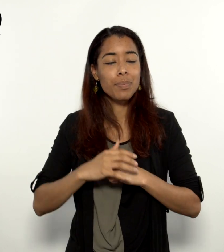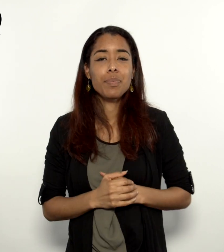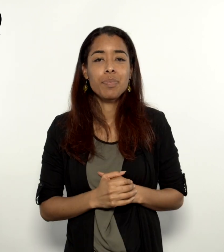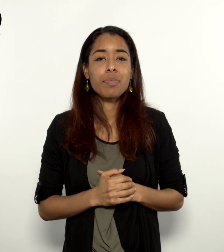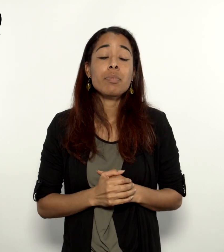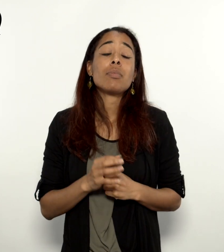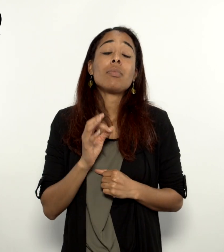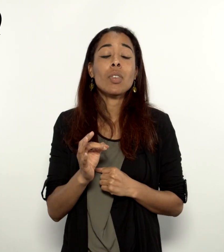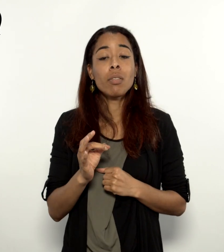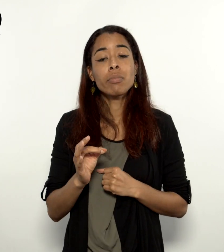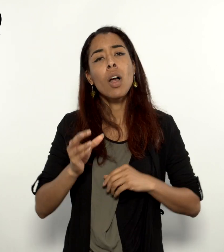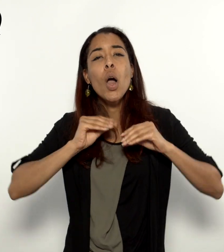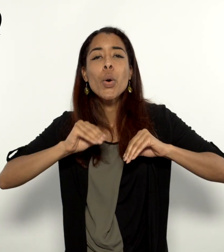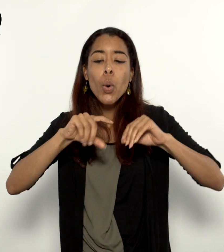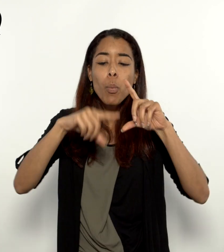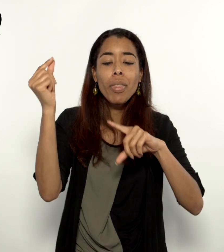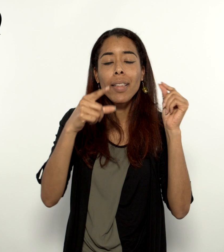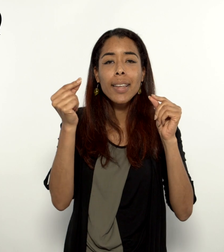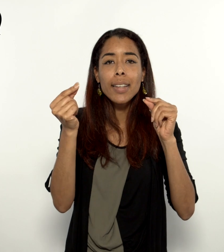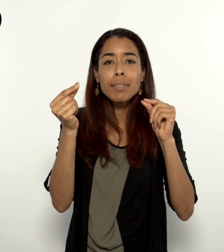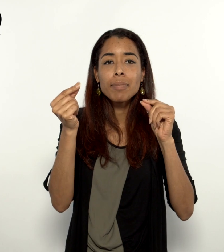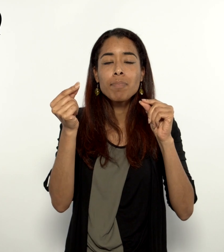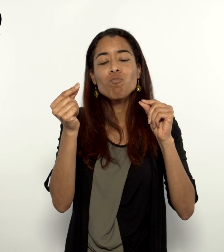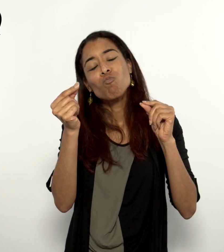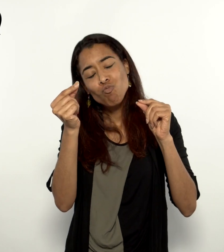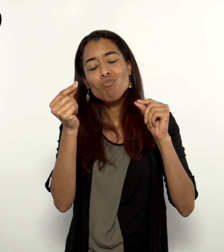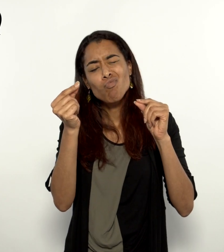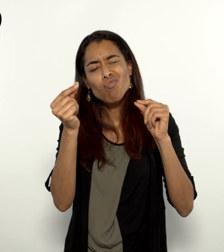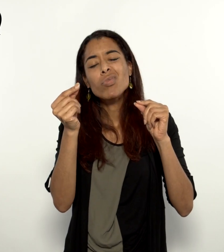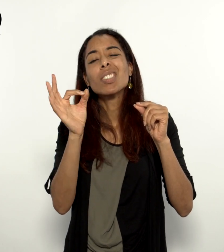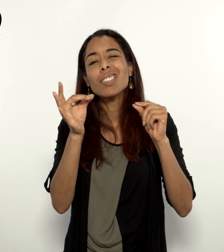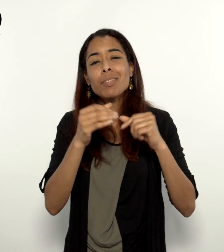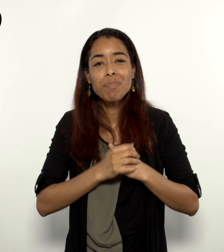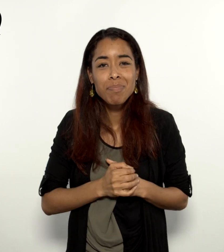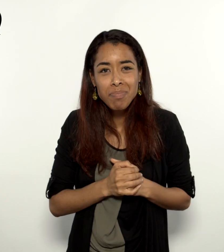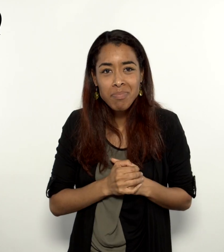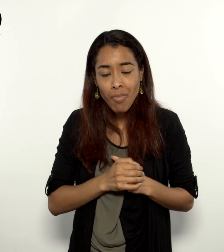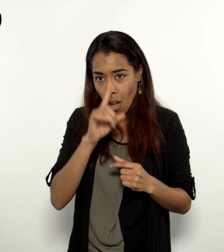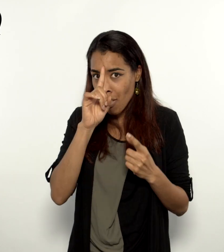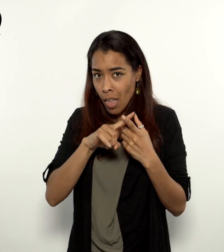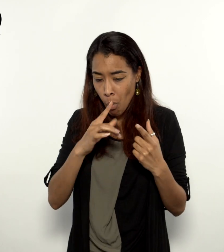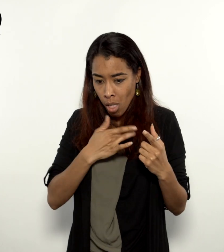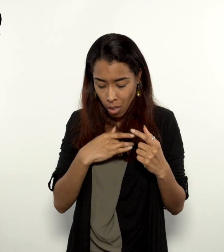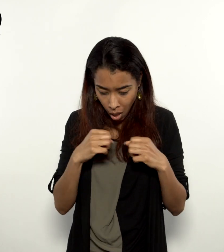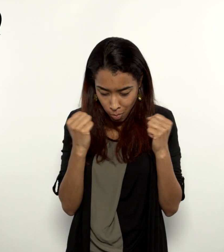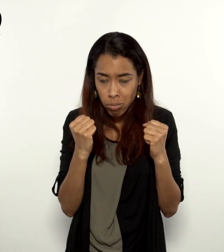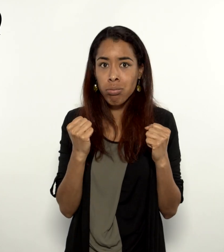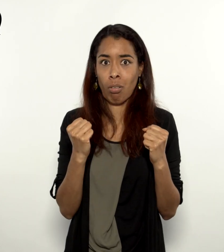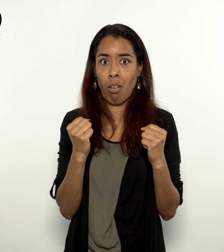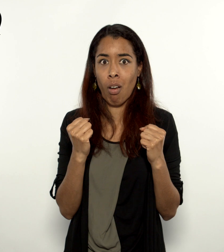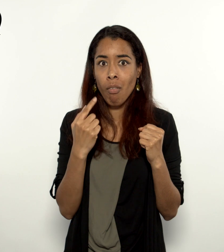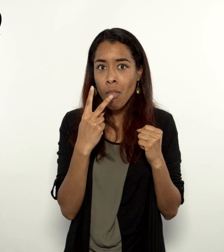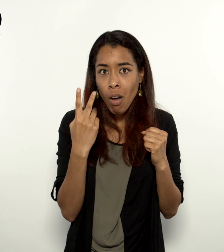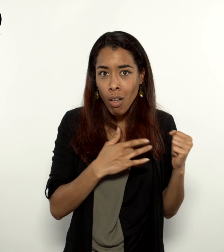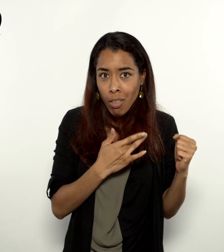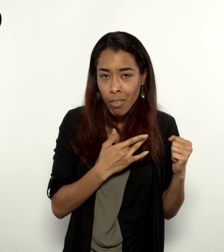soleil. Bon, ok, je ne vais pas vous faire un cours de botanique, quoique je me suis un petit peu penchée sur le sujet et regardez comment la nature est